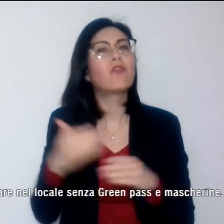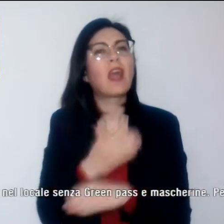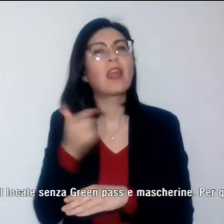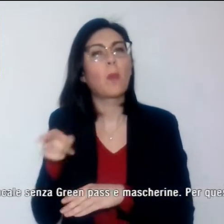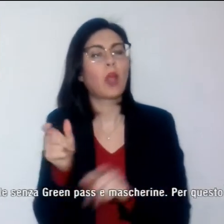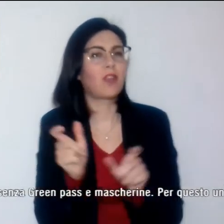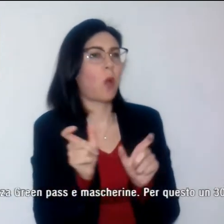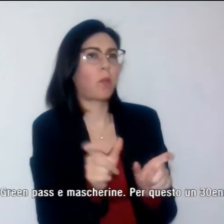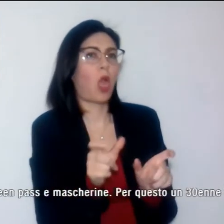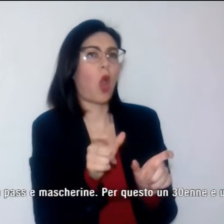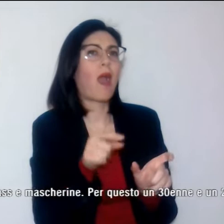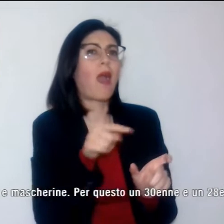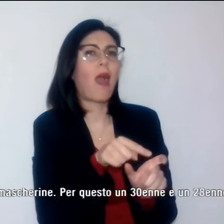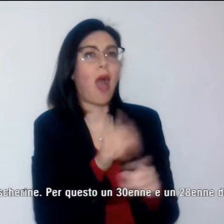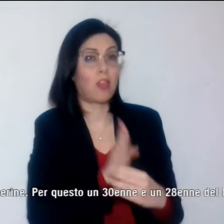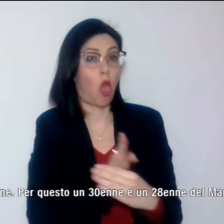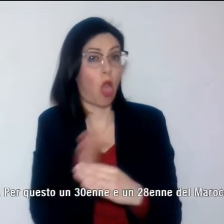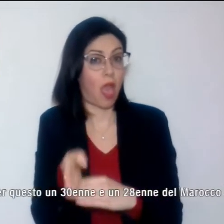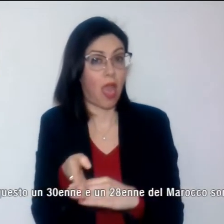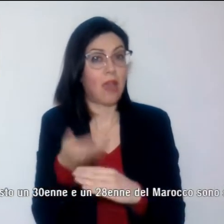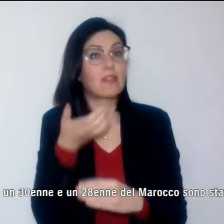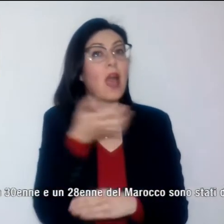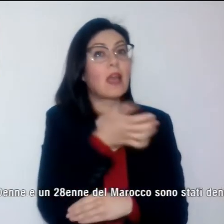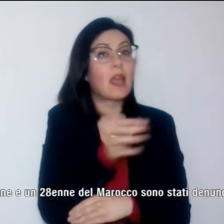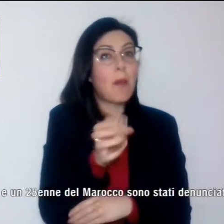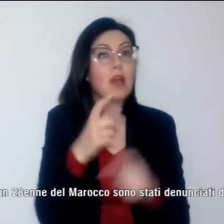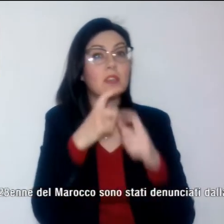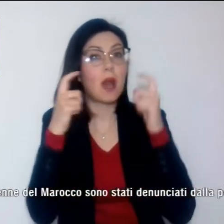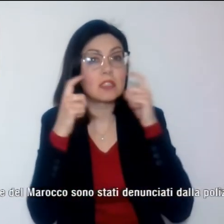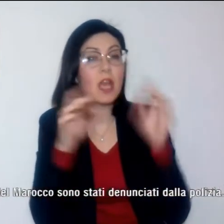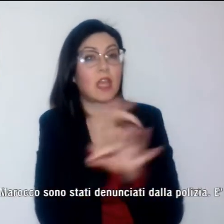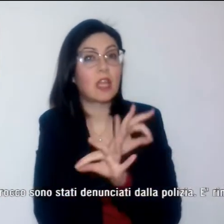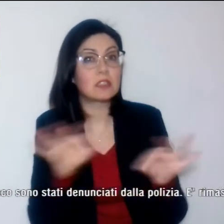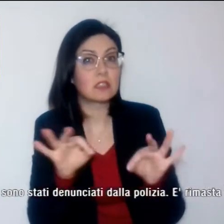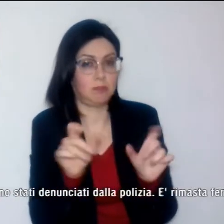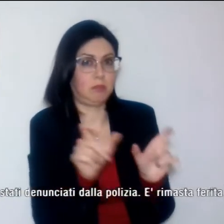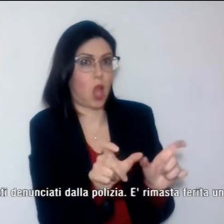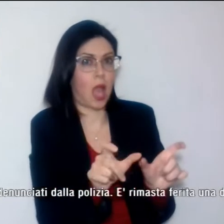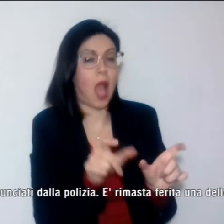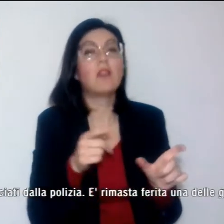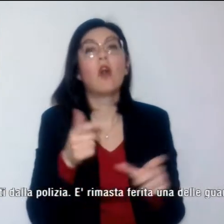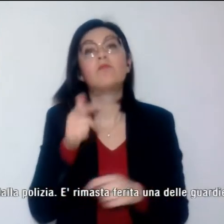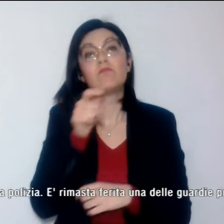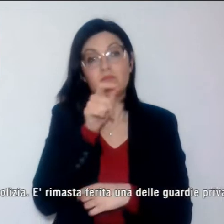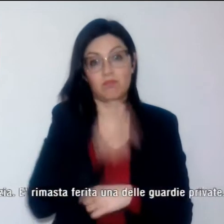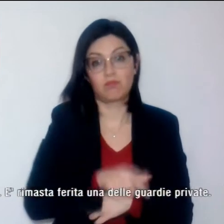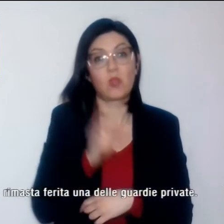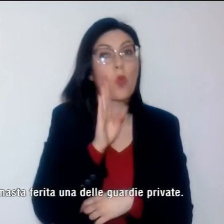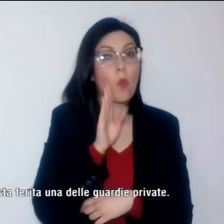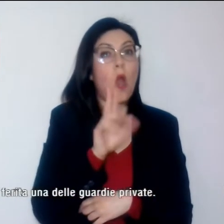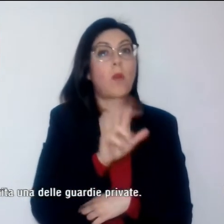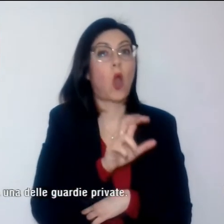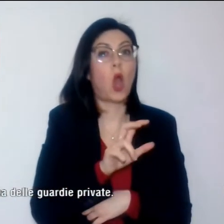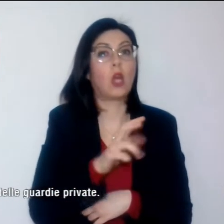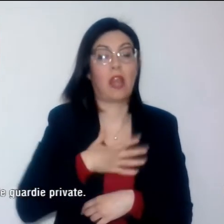senza green pass e mascherine per questo un uomo di 30 anni ed un ventottenne del marocco